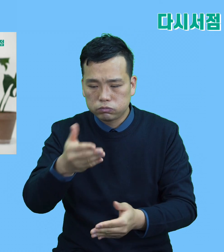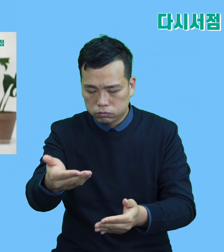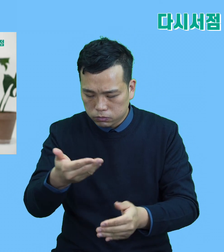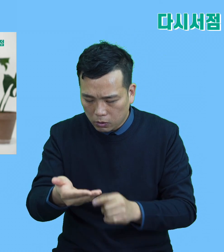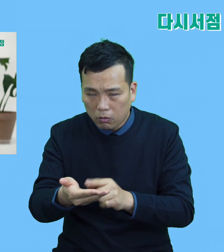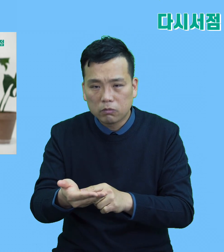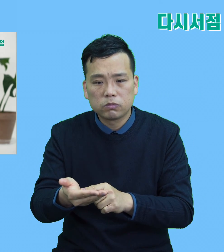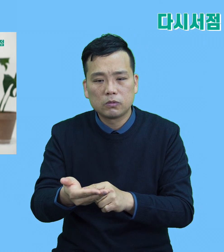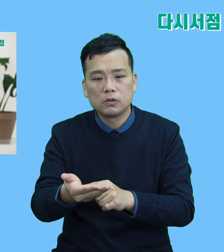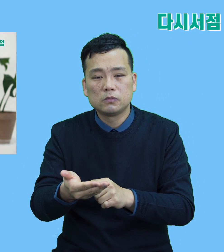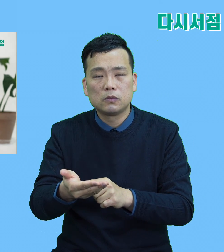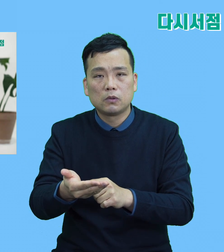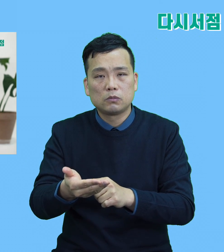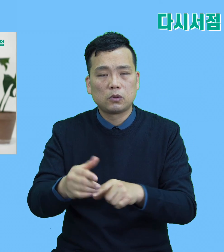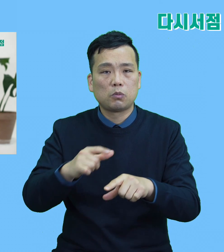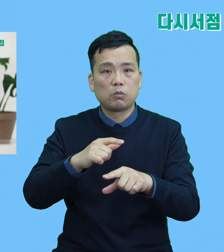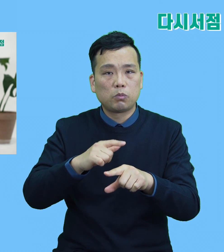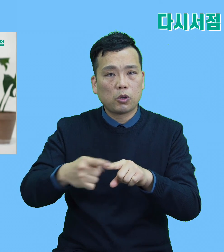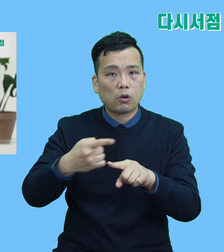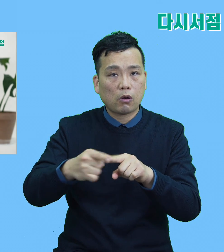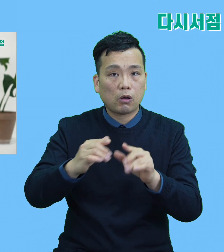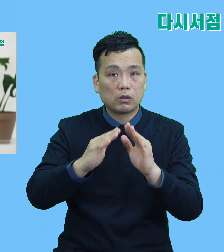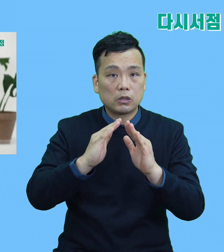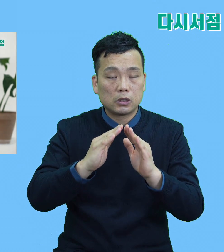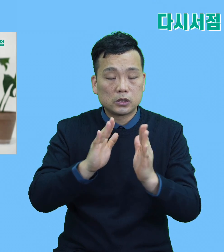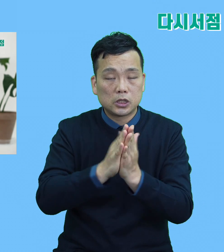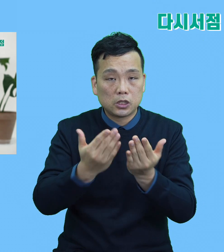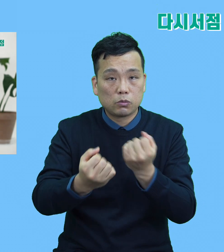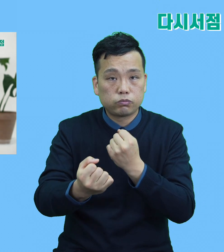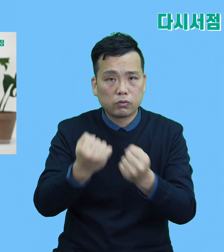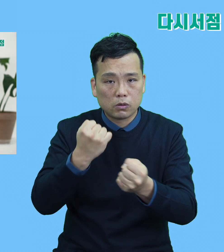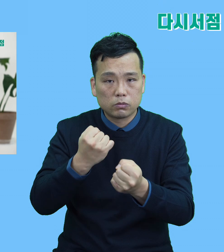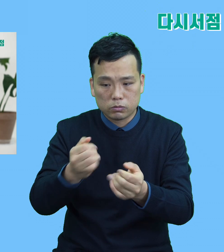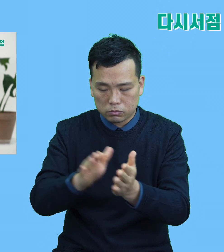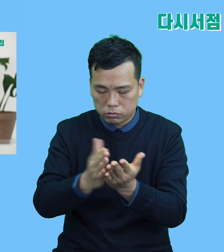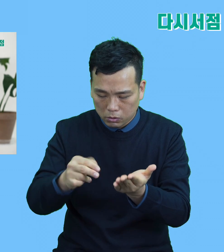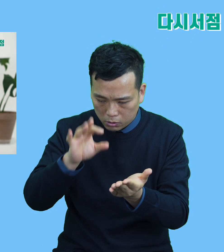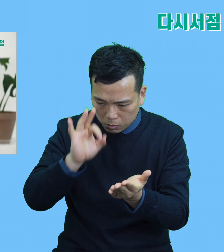이거는 평론집인데 마치